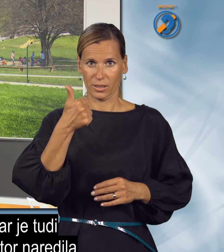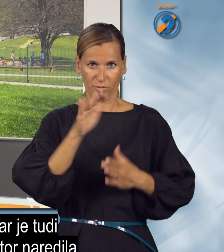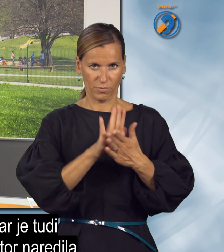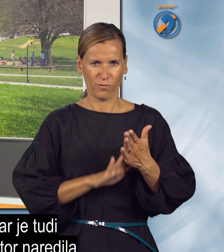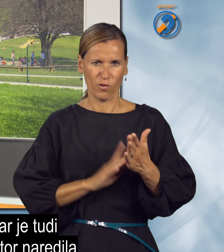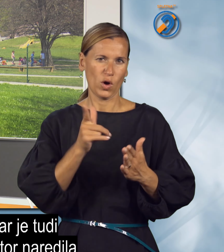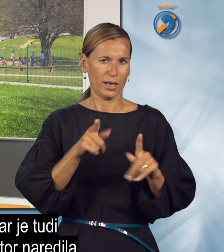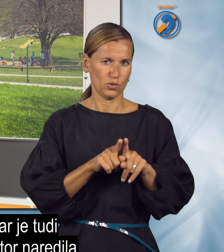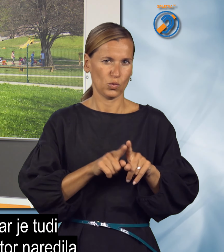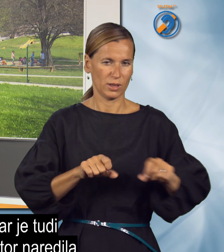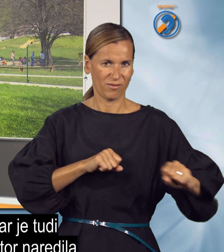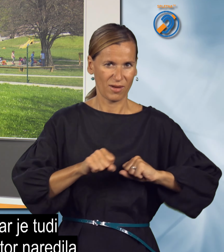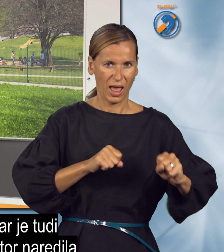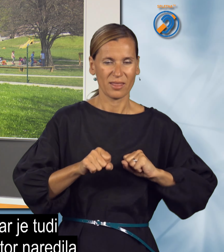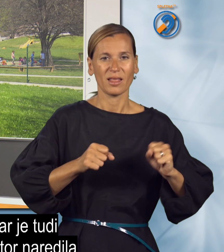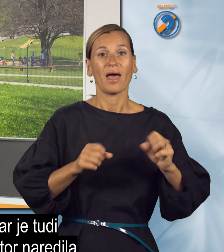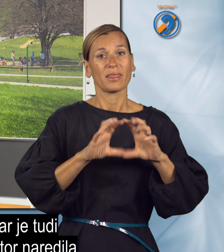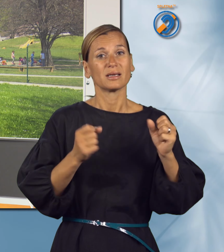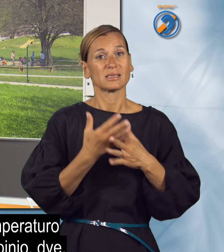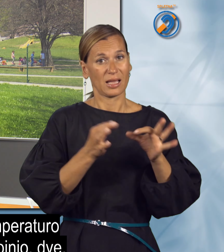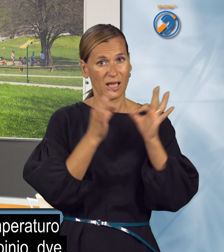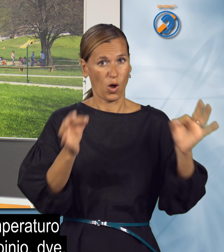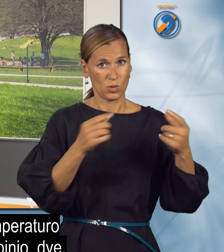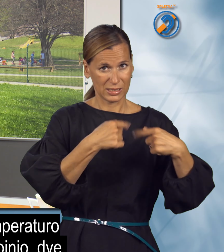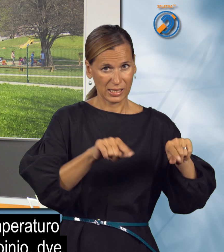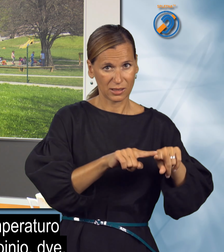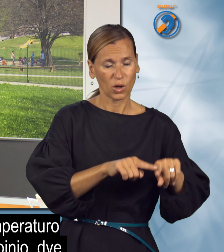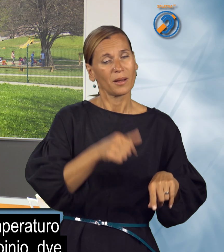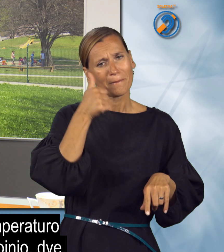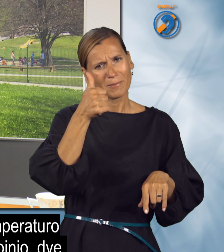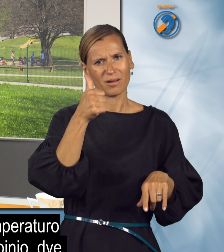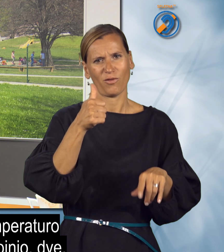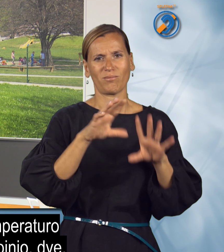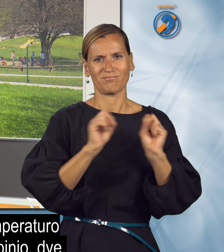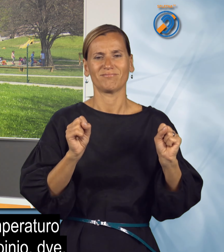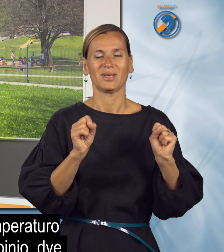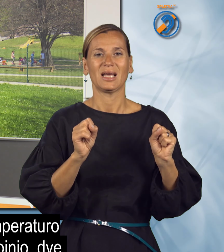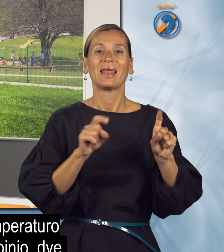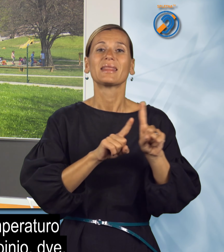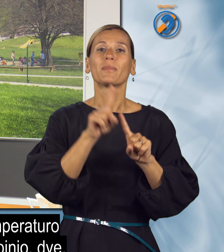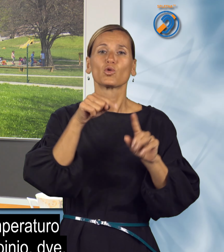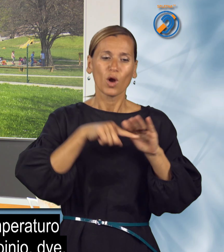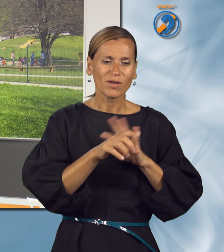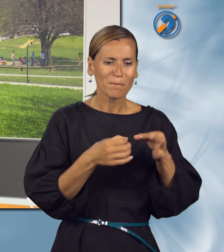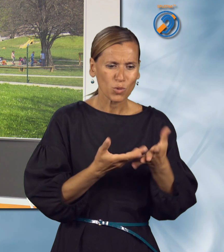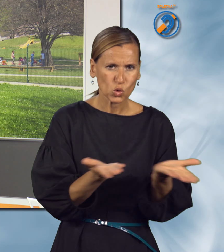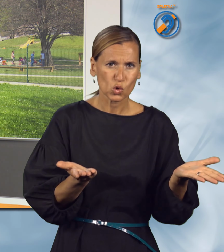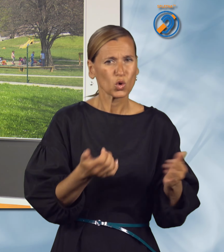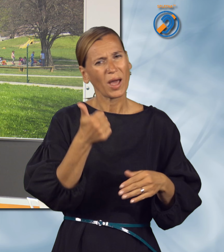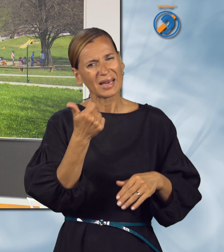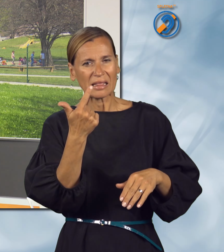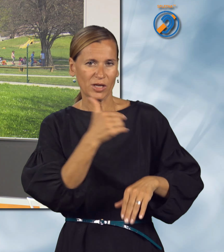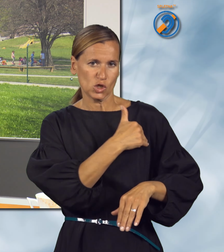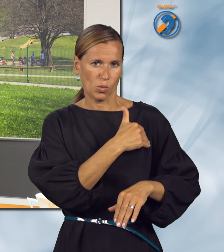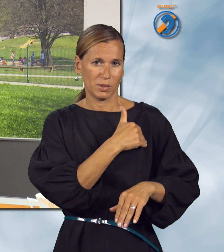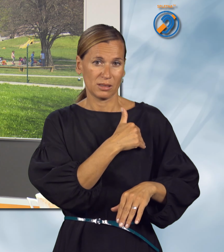Prvo, kar je tudi vlada nekje za javni sektor naredila, zmanjšamo temperaturo v prostoru, stopinjo 2. Vsaka